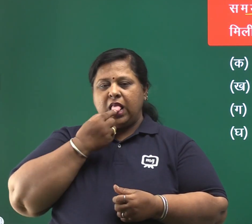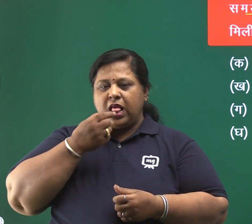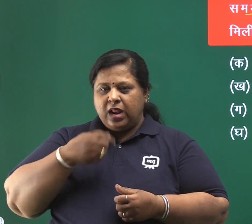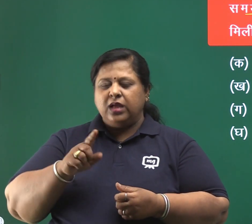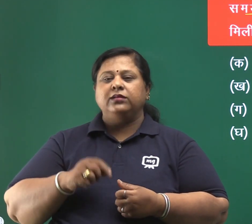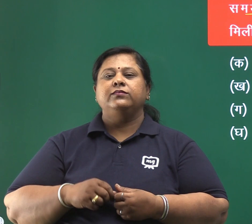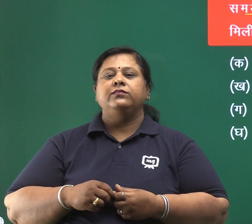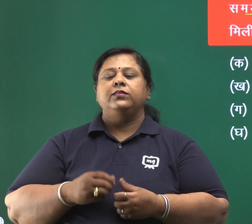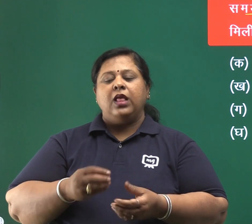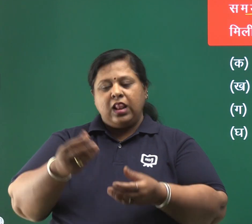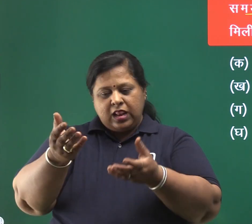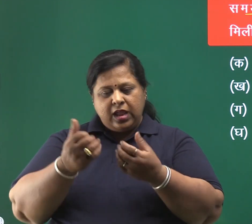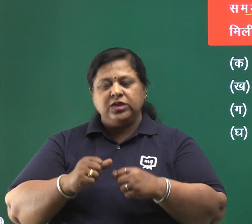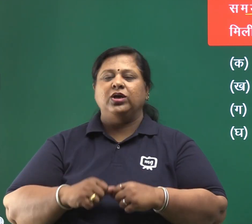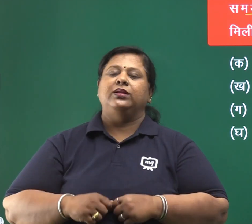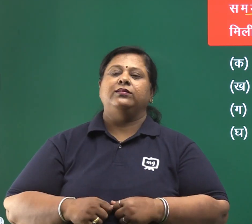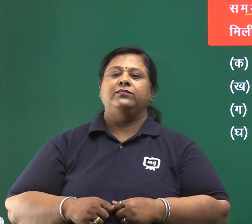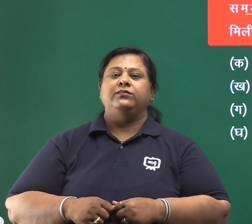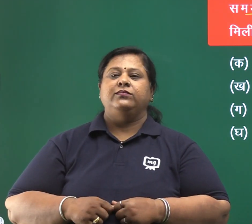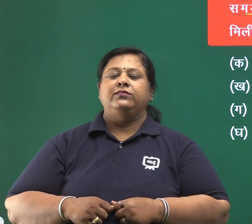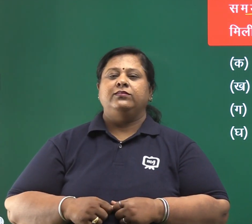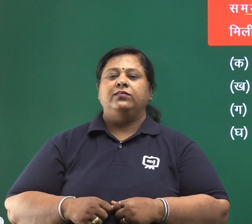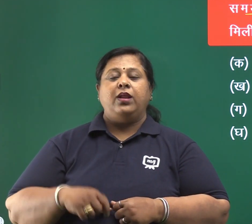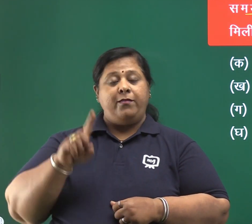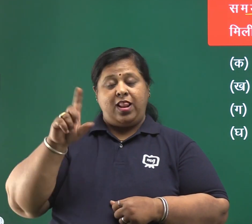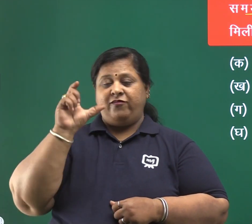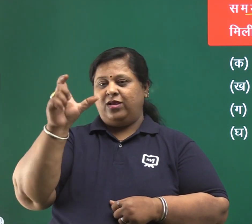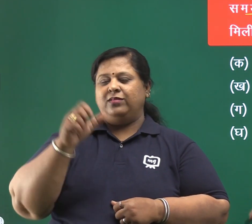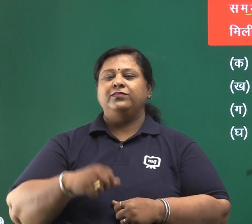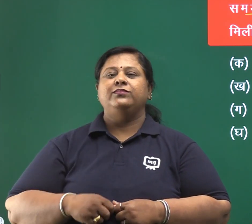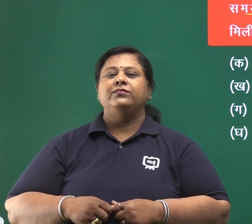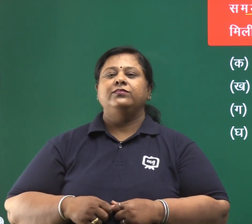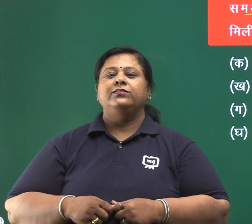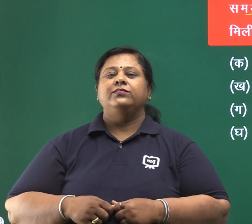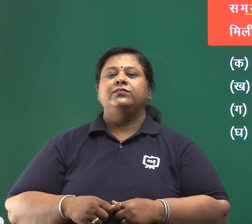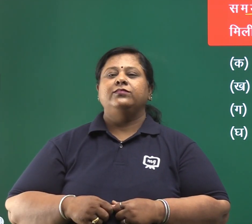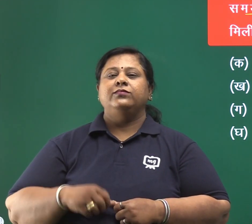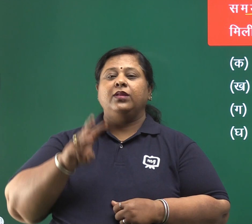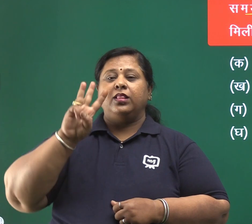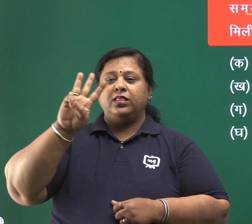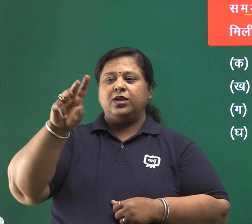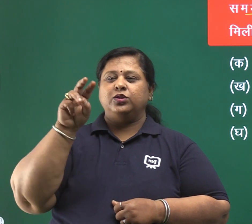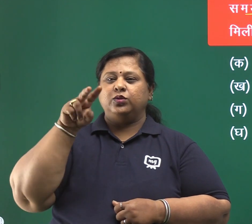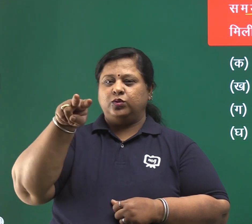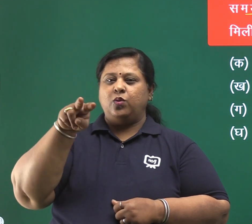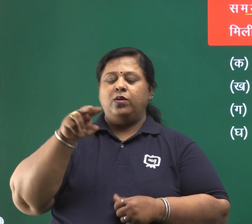रक्त लिया जाता है? पहला विकल्प 300